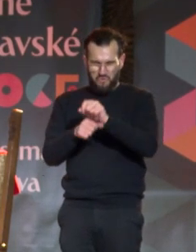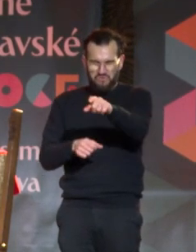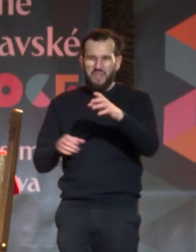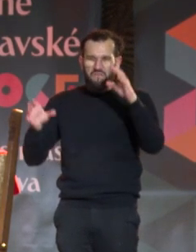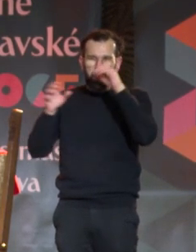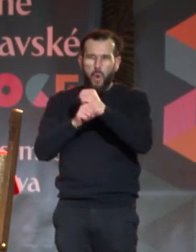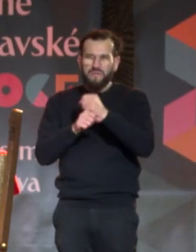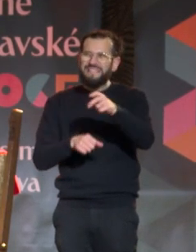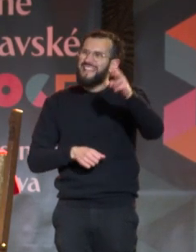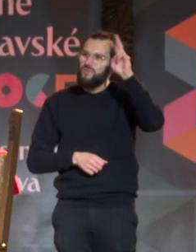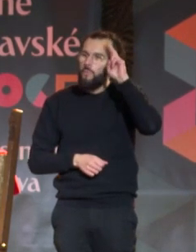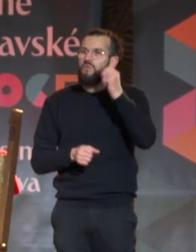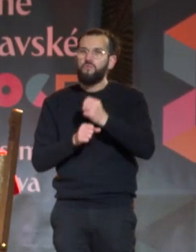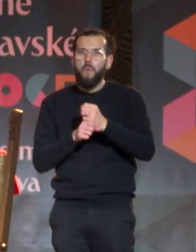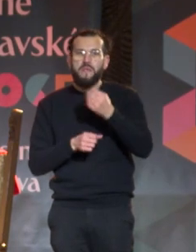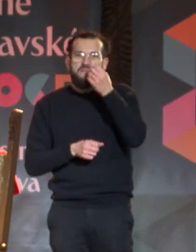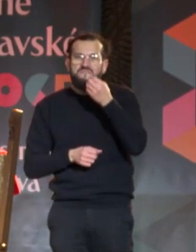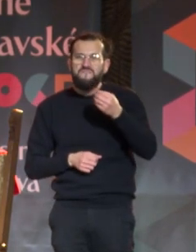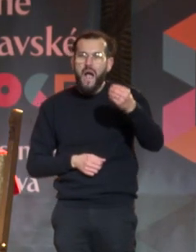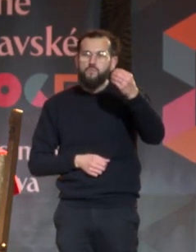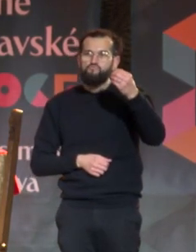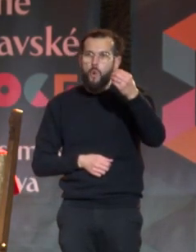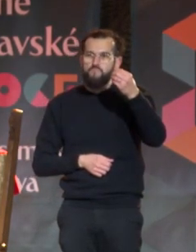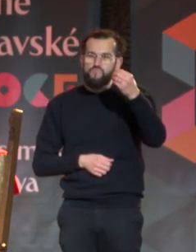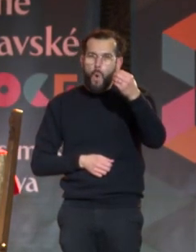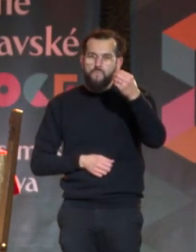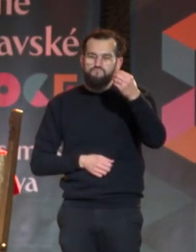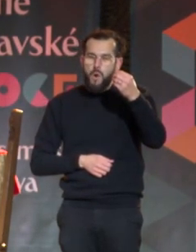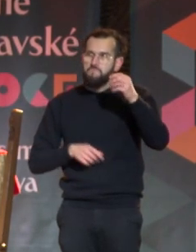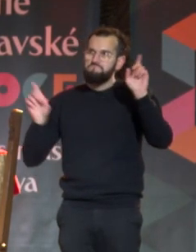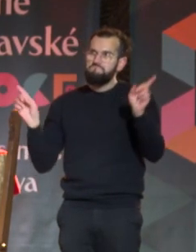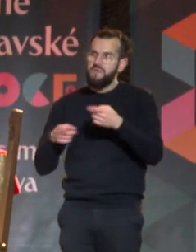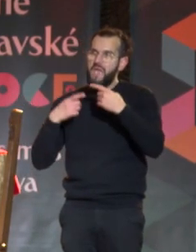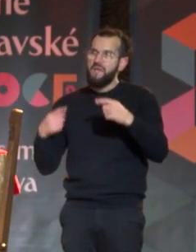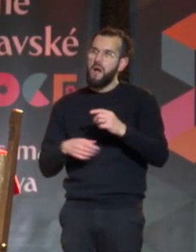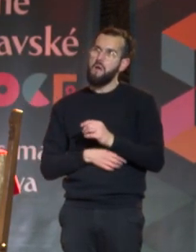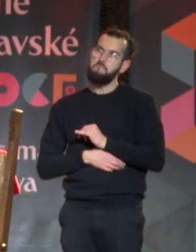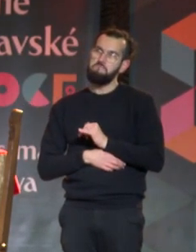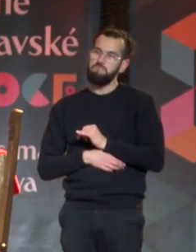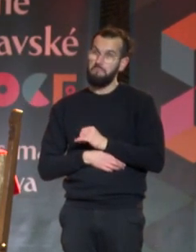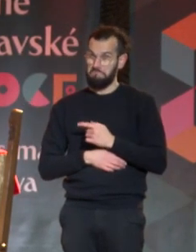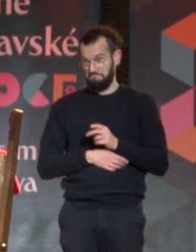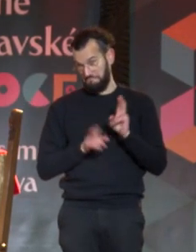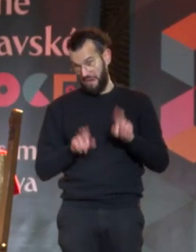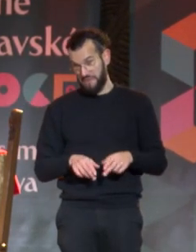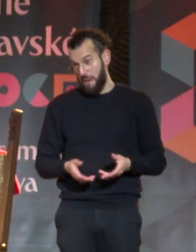zrejme fajčí fajku mieru a spieva ťahavé piesne o nekonečných pláňach. Kto vie?